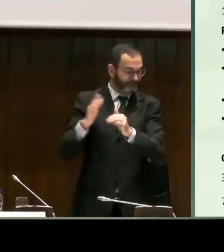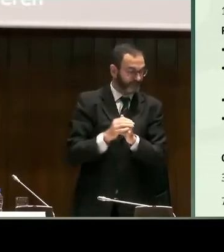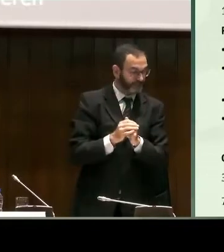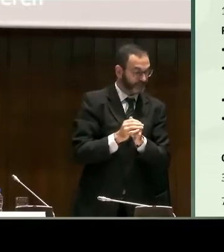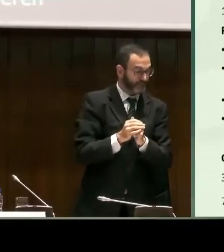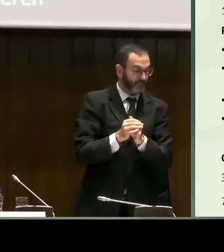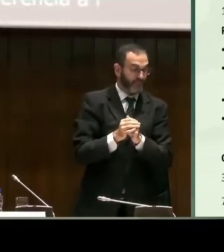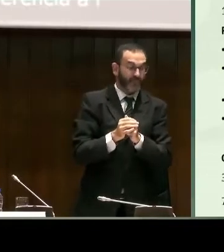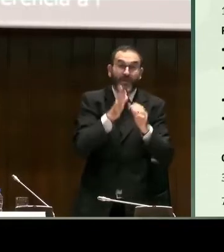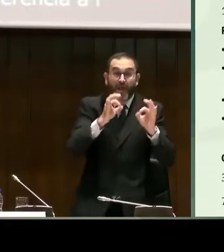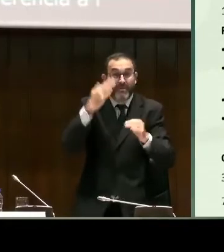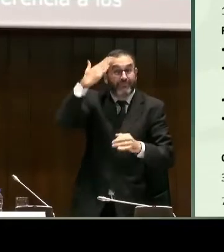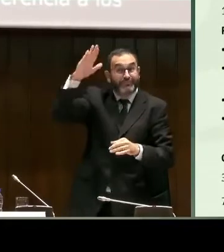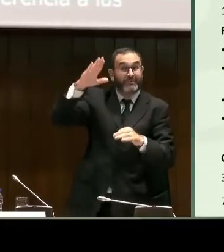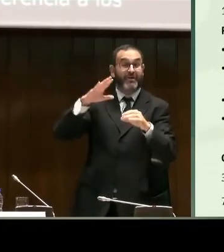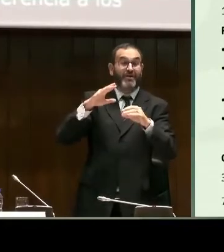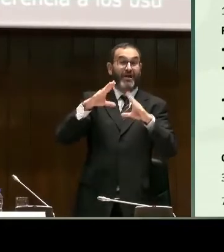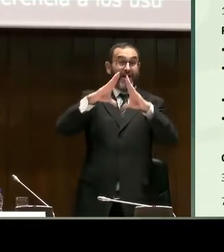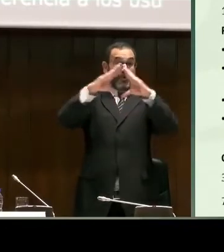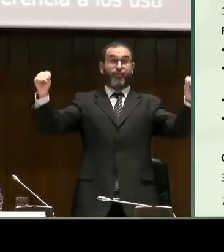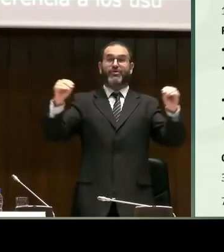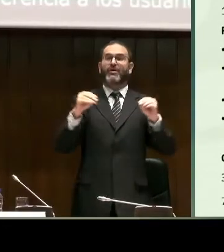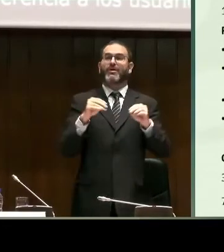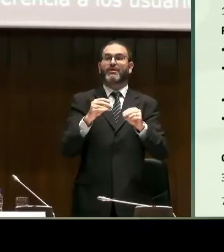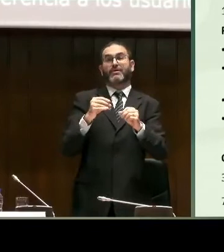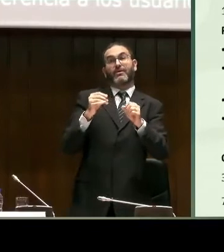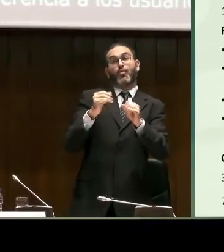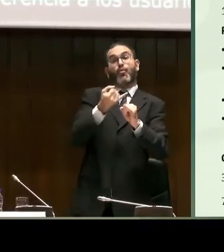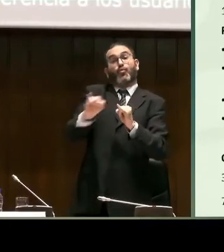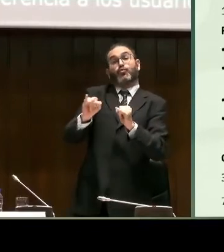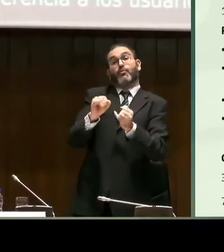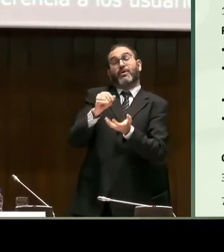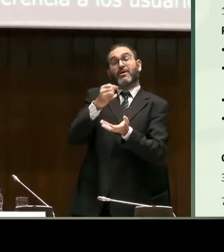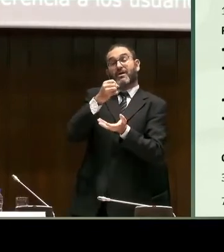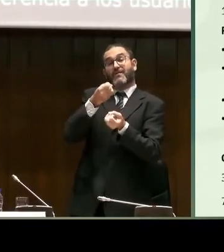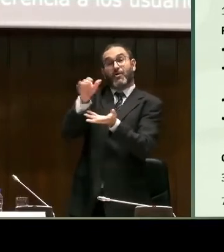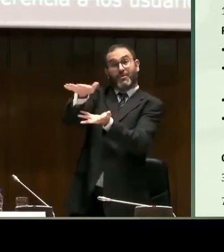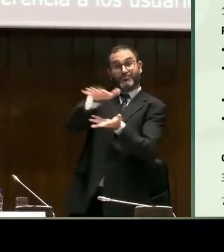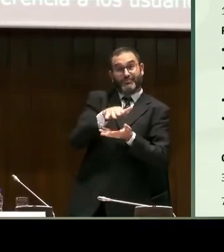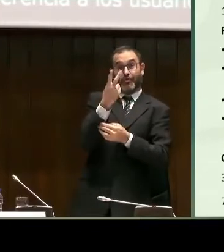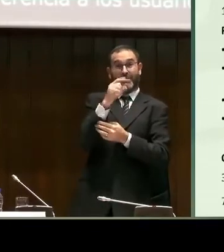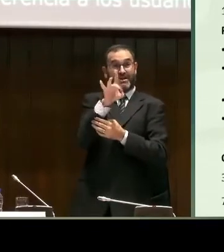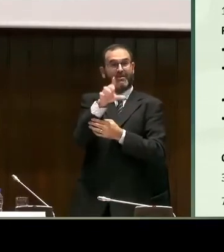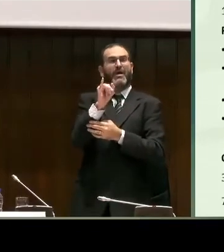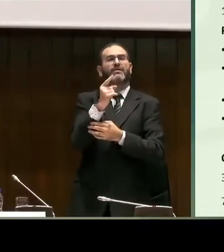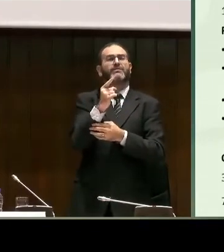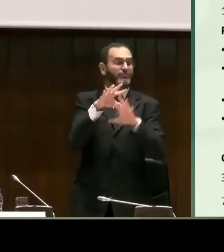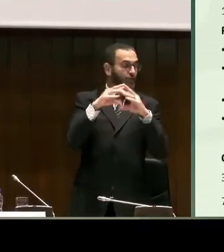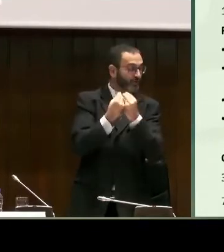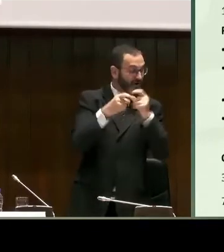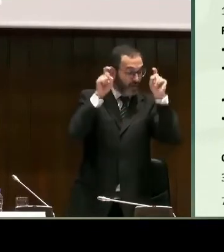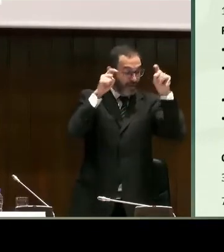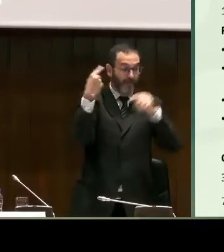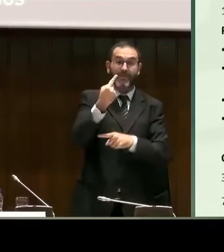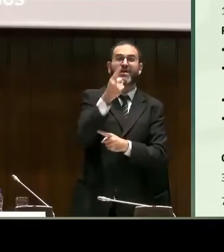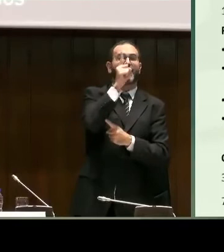la lengua de signos. Y así se dividen estos dos apartados dentro del dossier. El último informe se